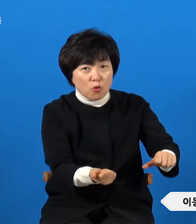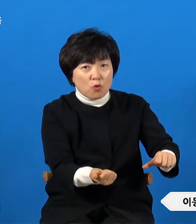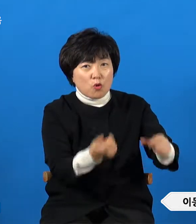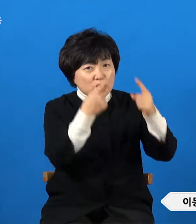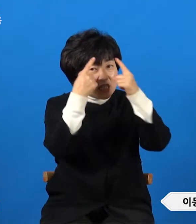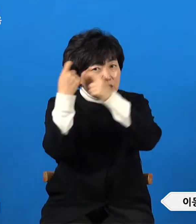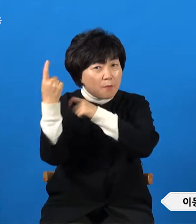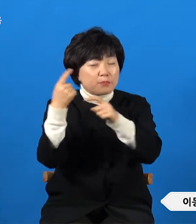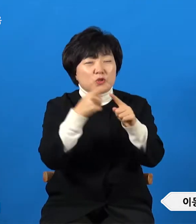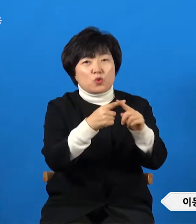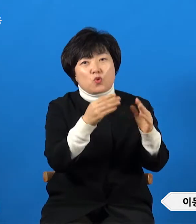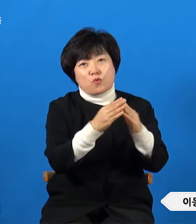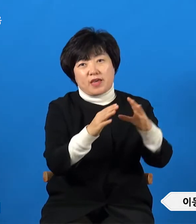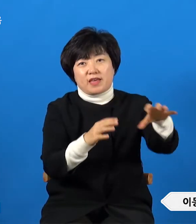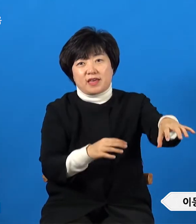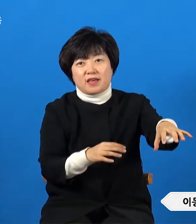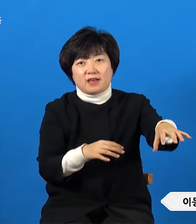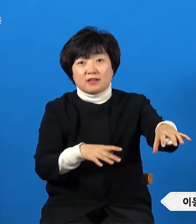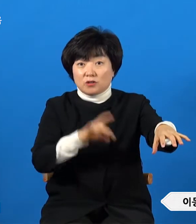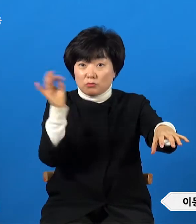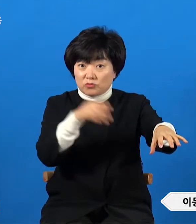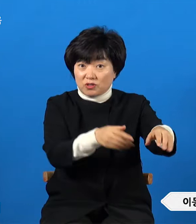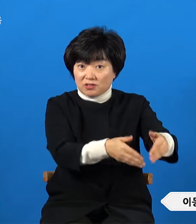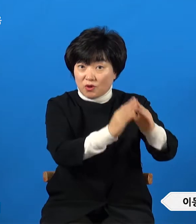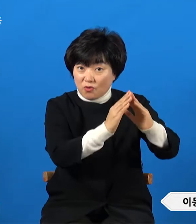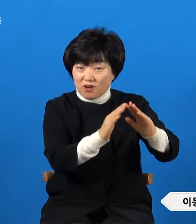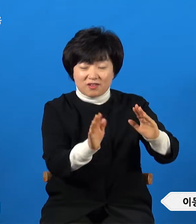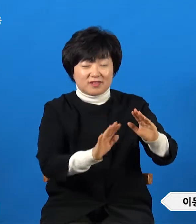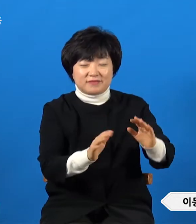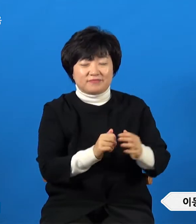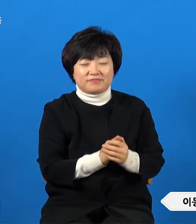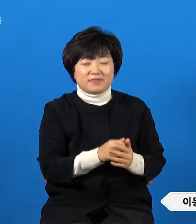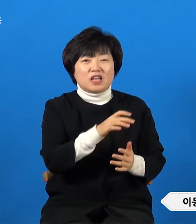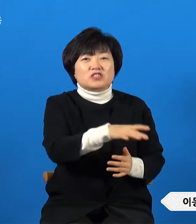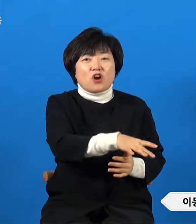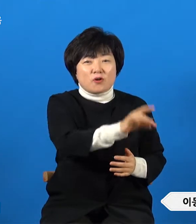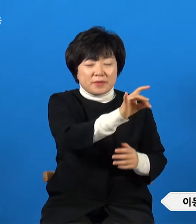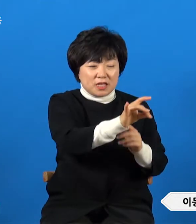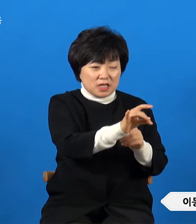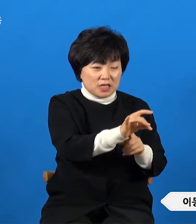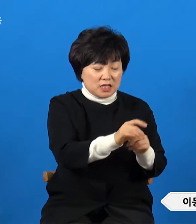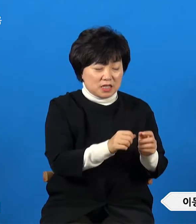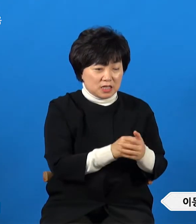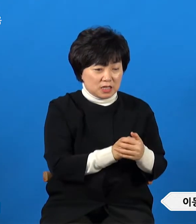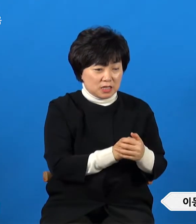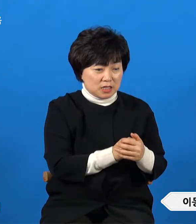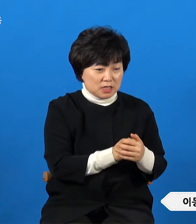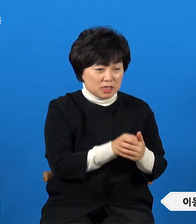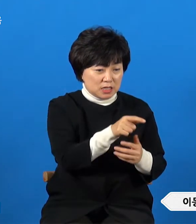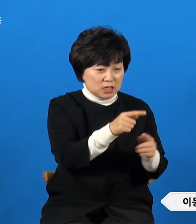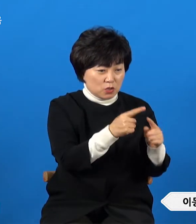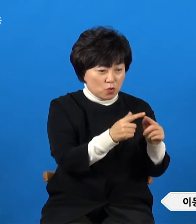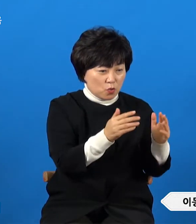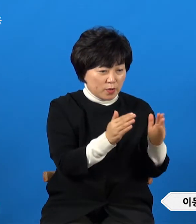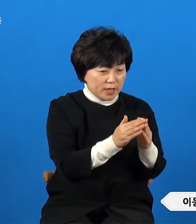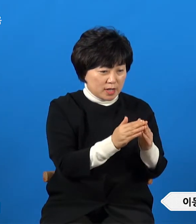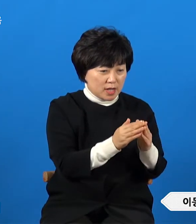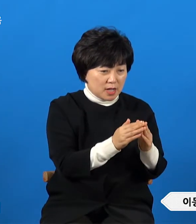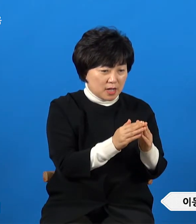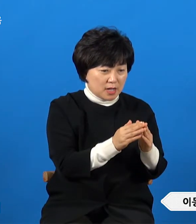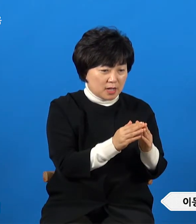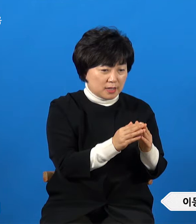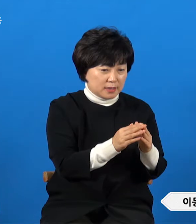순교 기념교회가 세워진 것은 아니겠죠. 자, 처음에는 오랫동안 이 교회가 뭐라고 불리워졌냐면